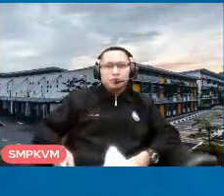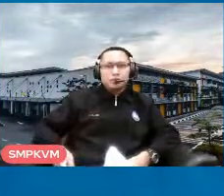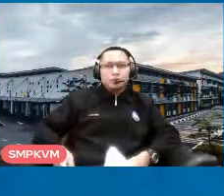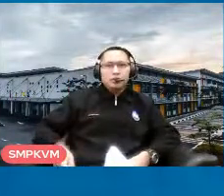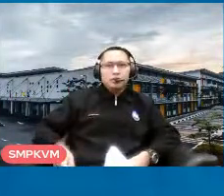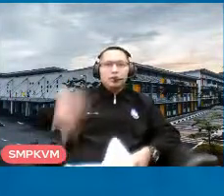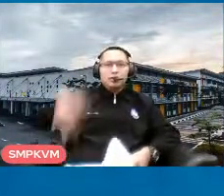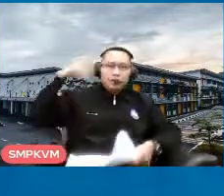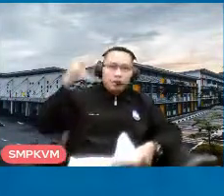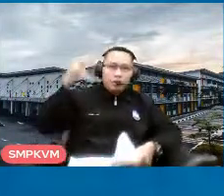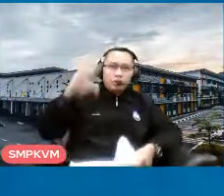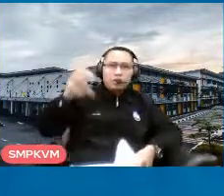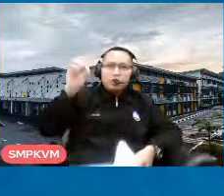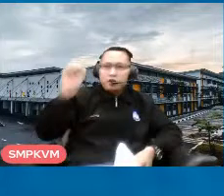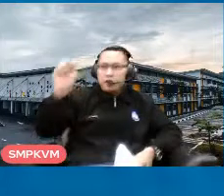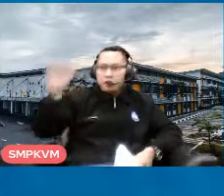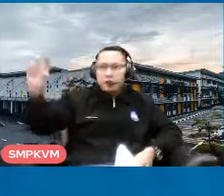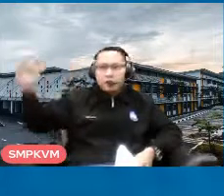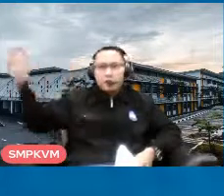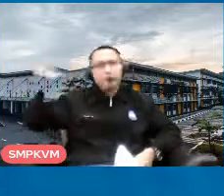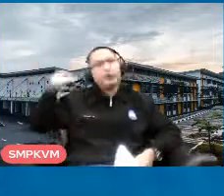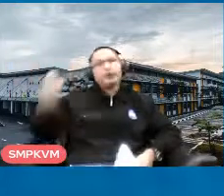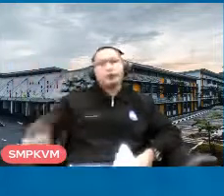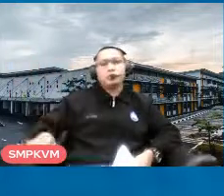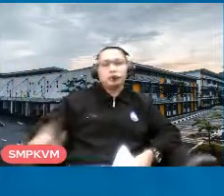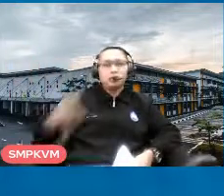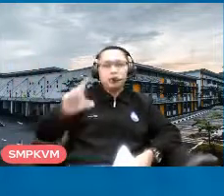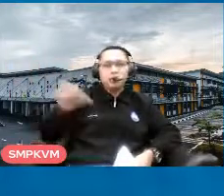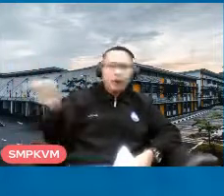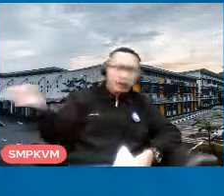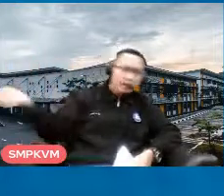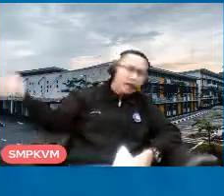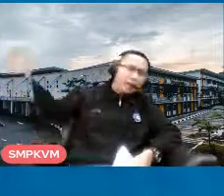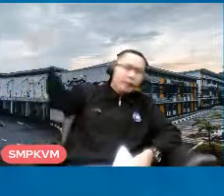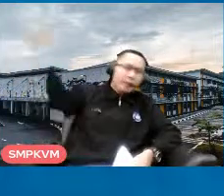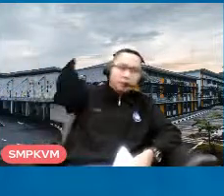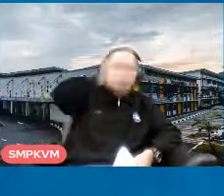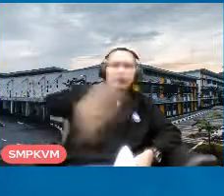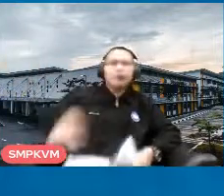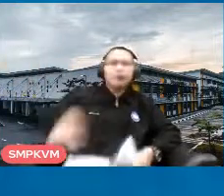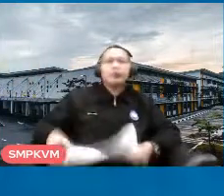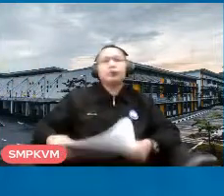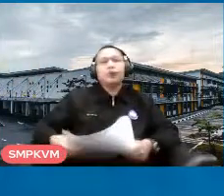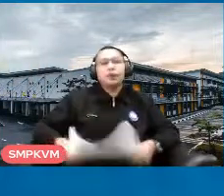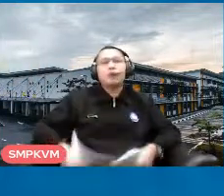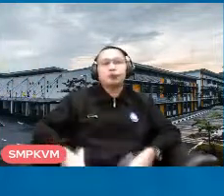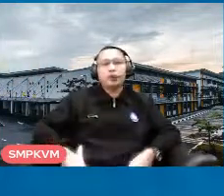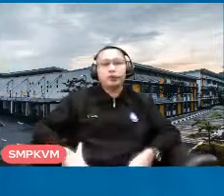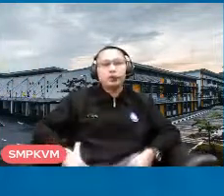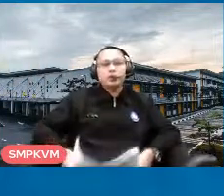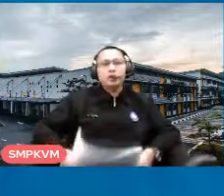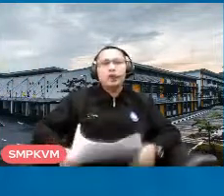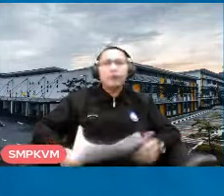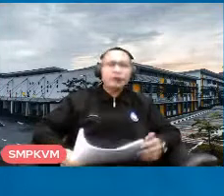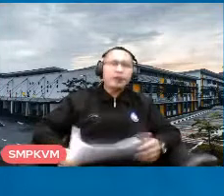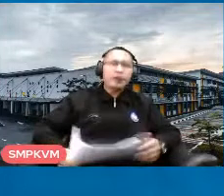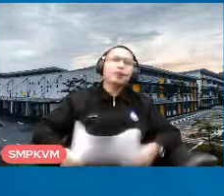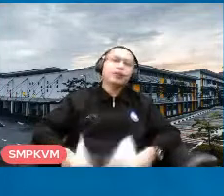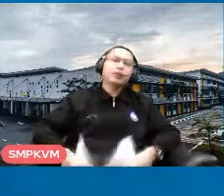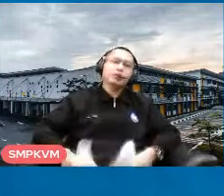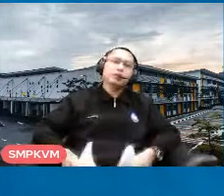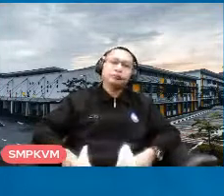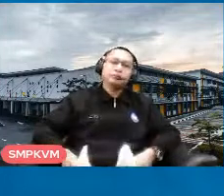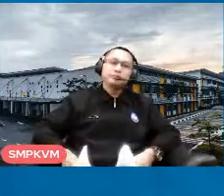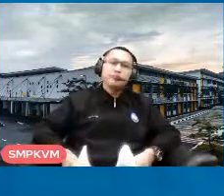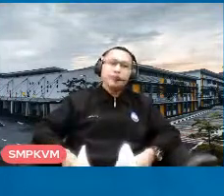kamu dia kongsi Dash rusak dosa kamu akan dapat baturusa ditambah tuh tak dihapuskan dalam Indah